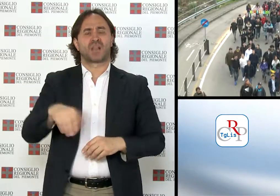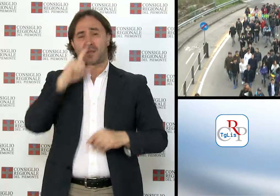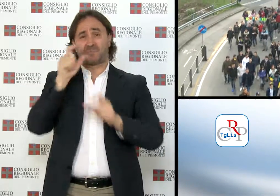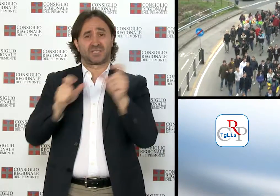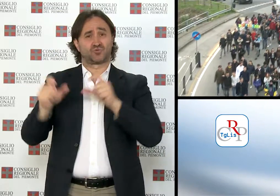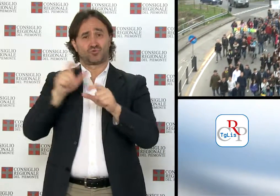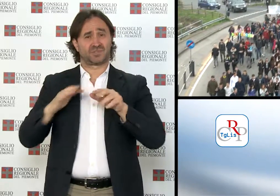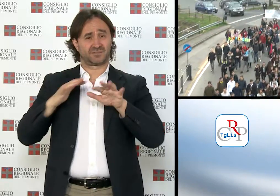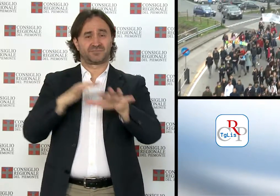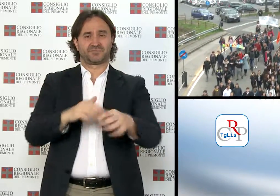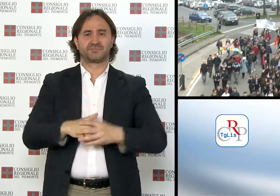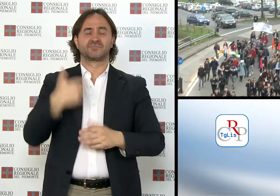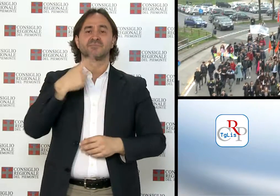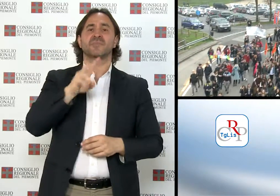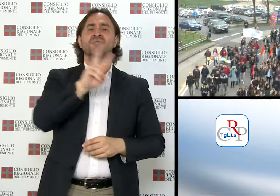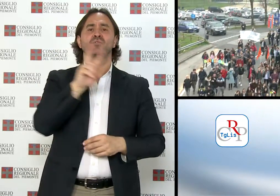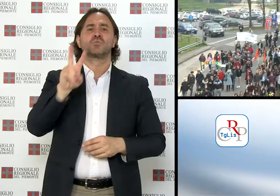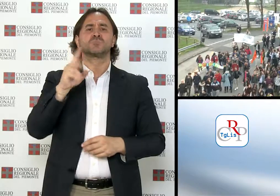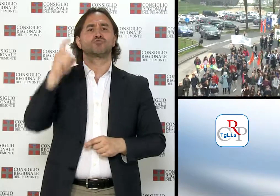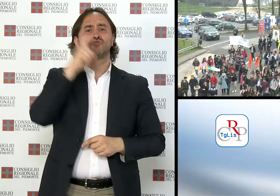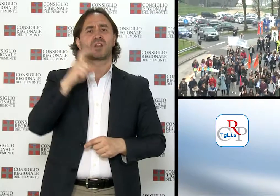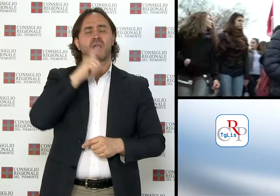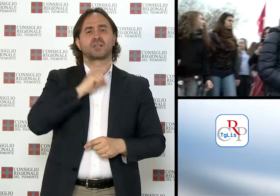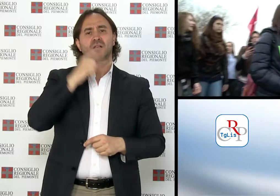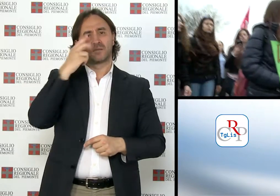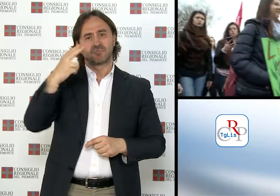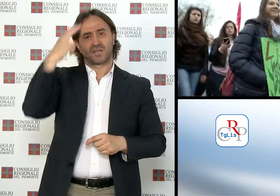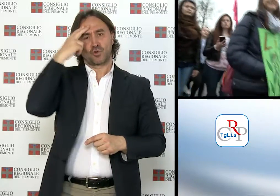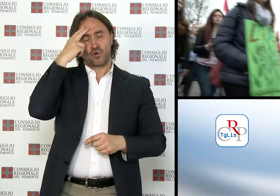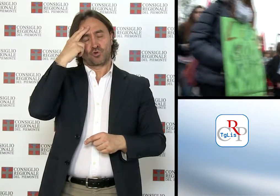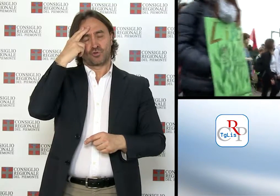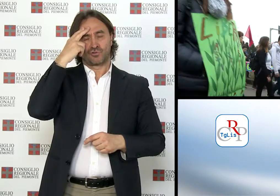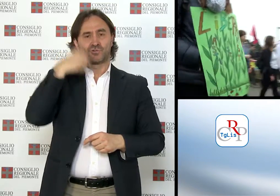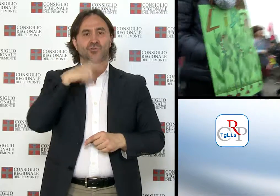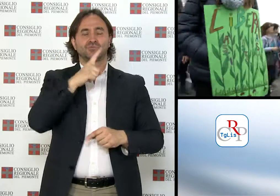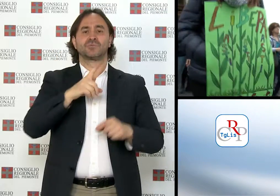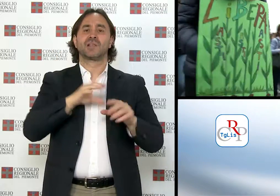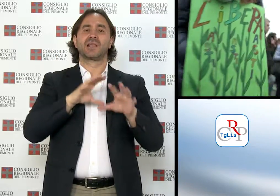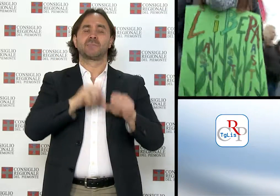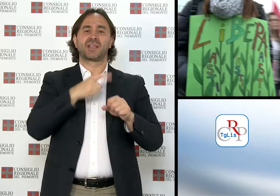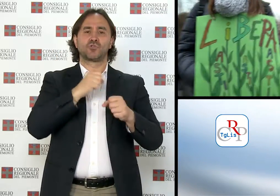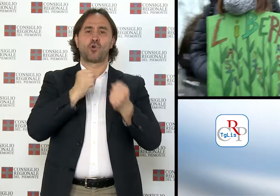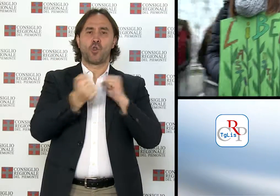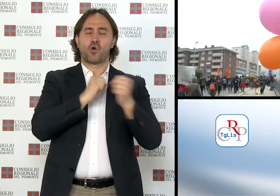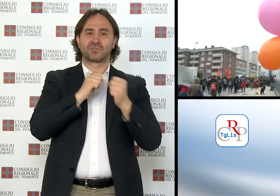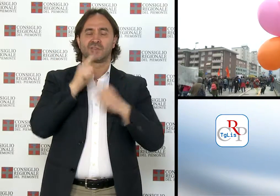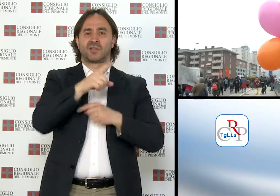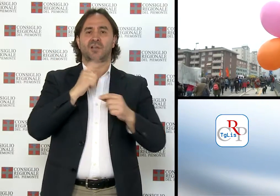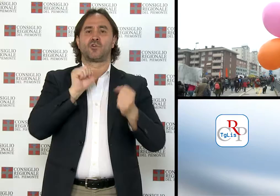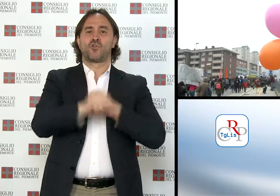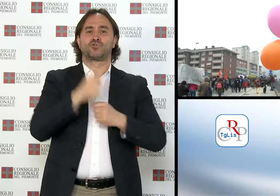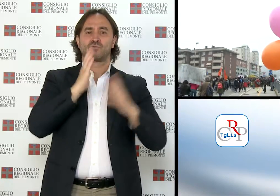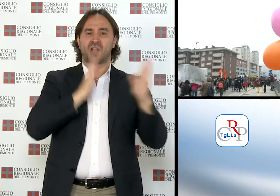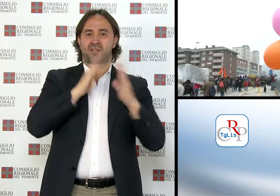contraddistinta così la ventiduesima giornata della memoria e dell'impegno in ricordo delle vittime innocenti delle mafie che in piemonte si è